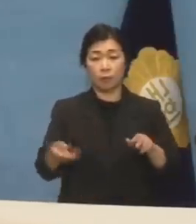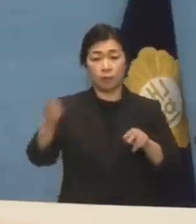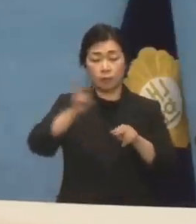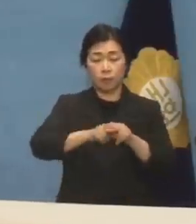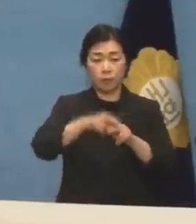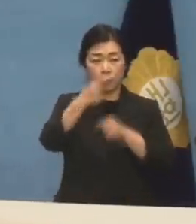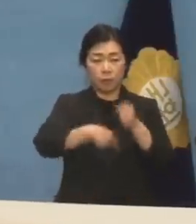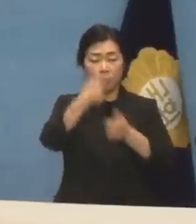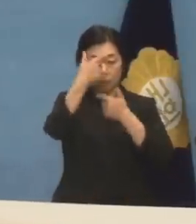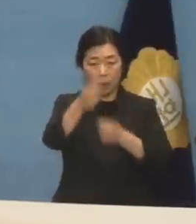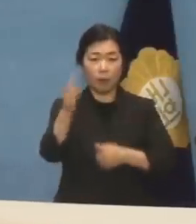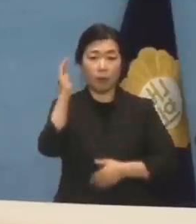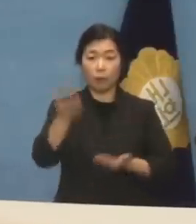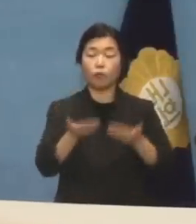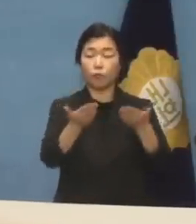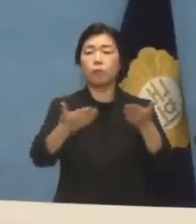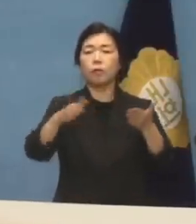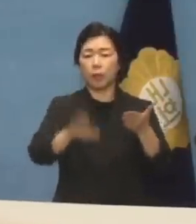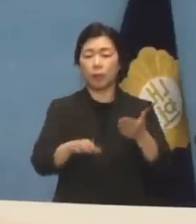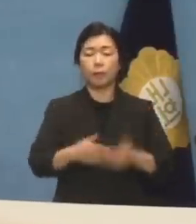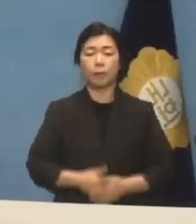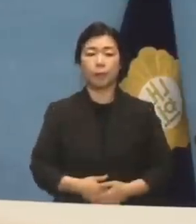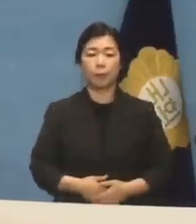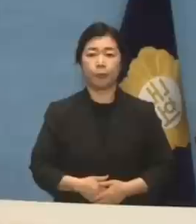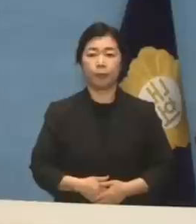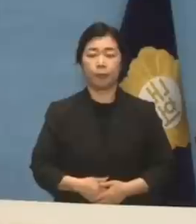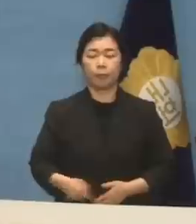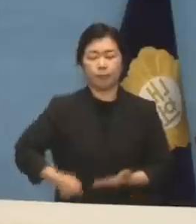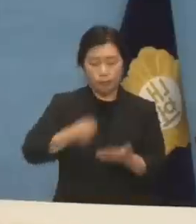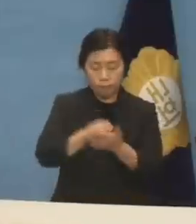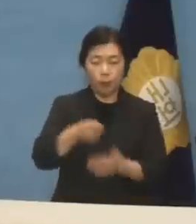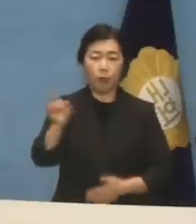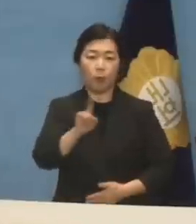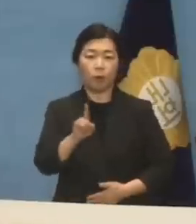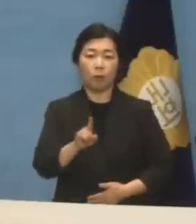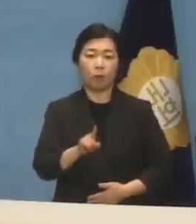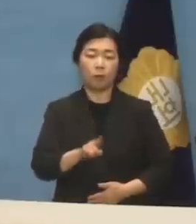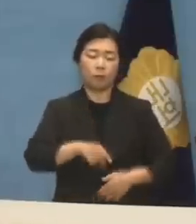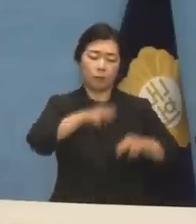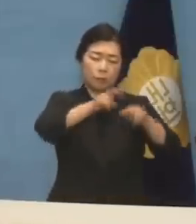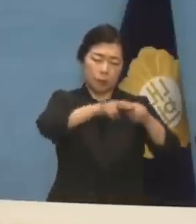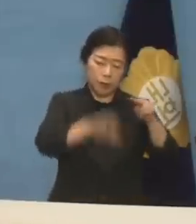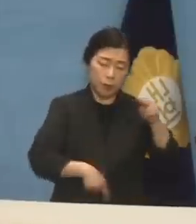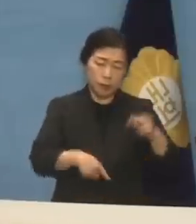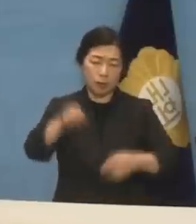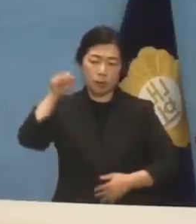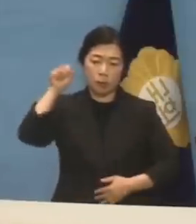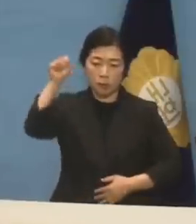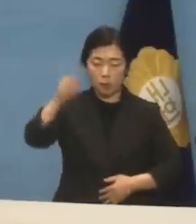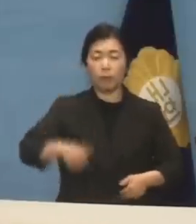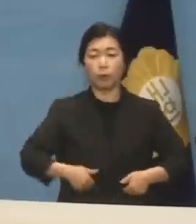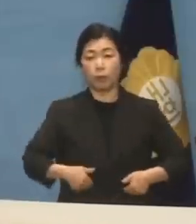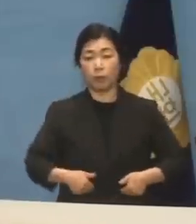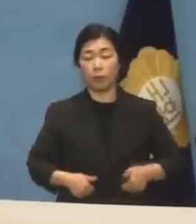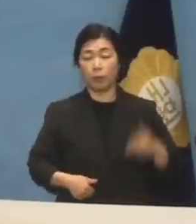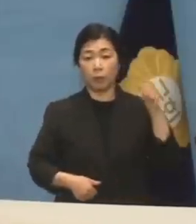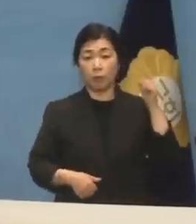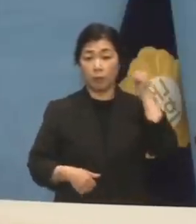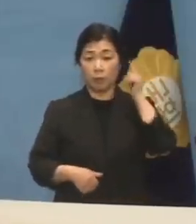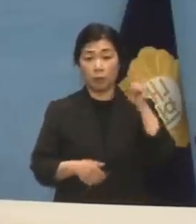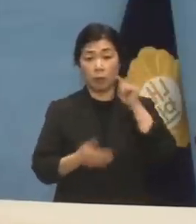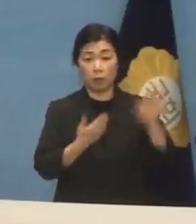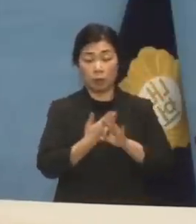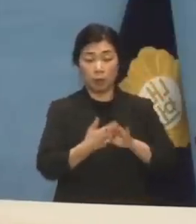기자회견 저희가 하게 되는데 퇴진을 결단해야 된다라는 얘기를 안할 수가 없을 것 같습니다. 대통령이 결단하지